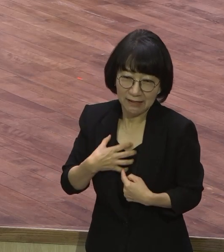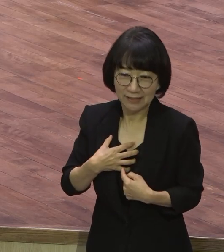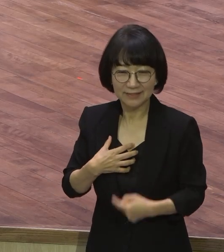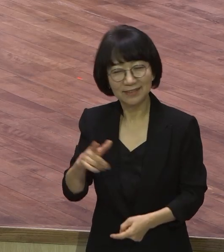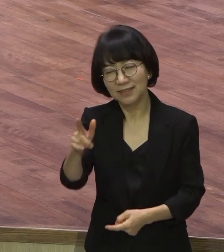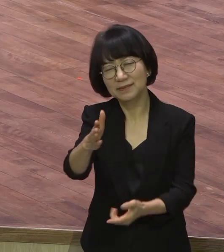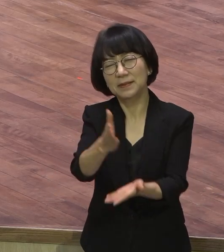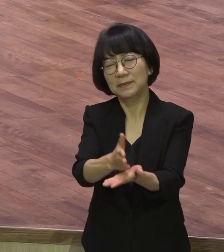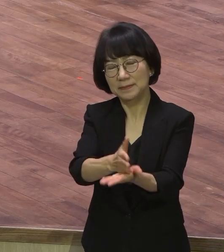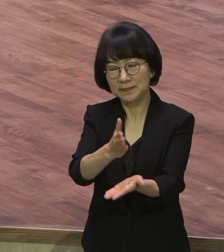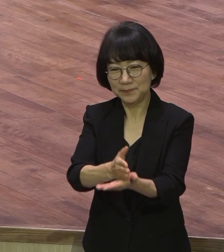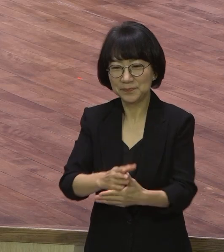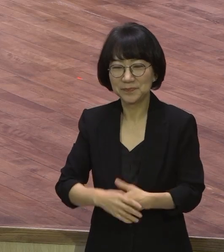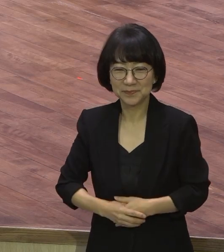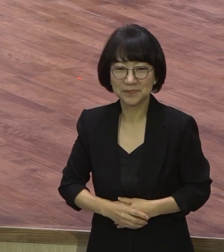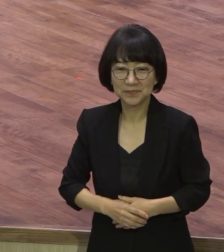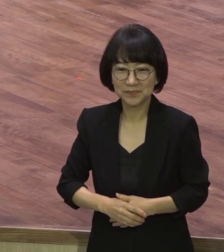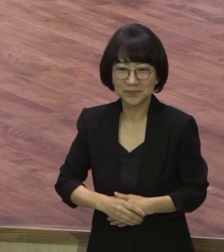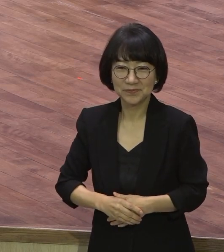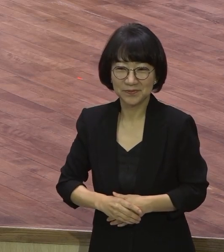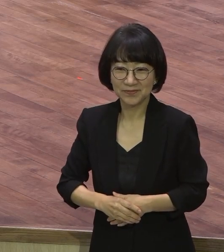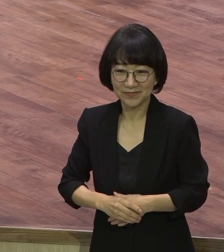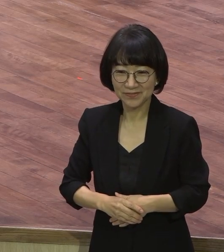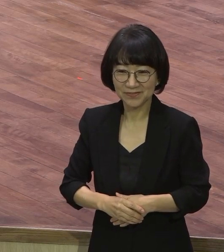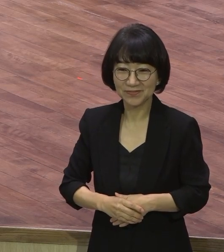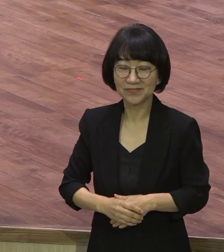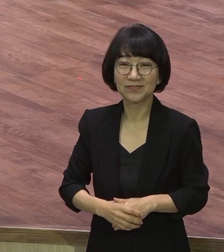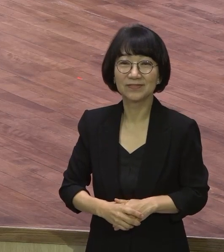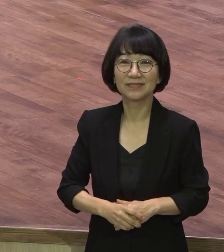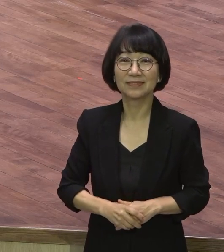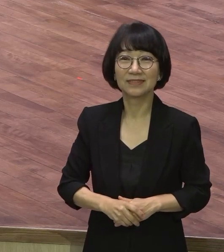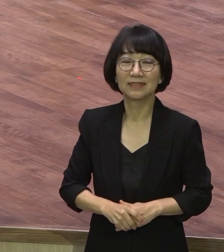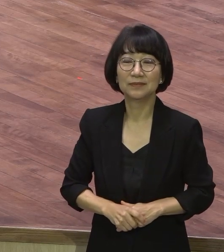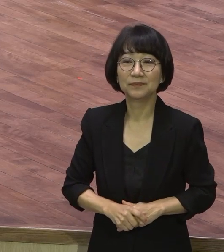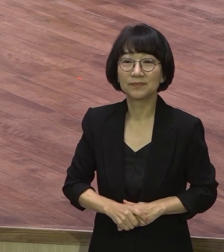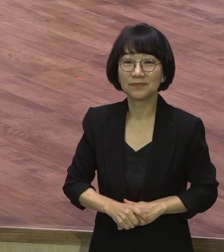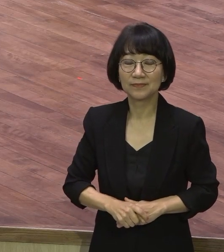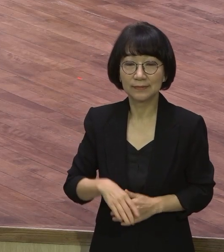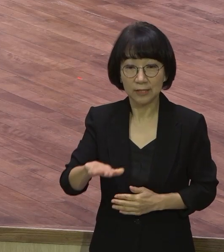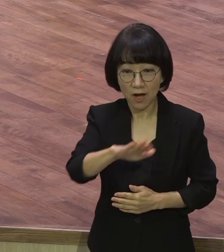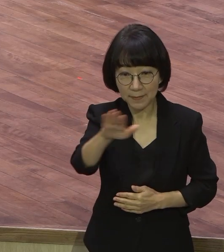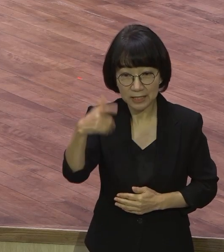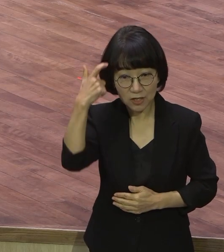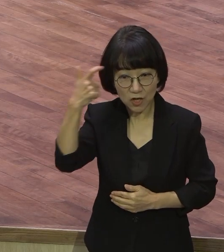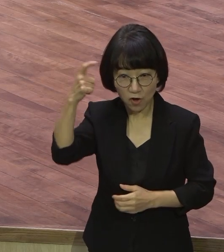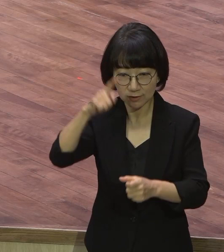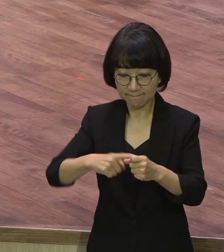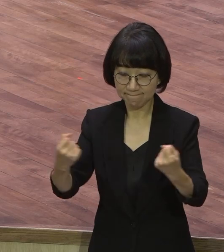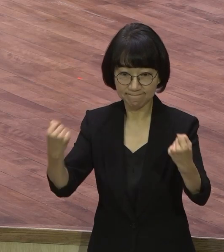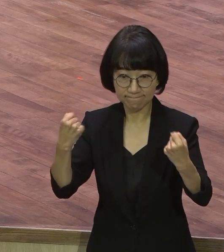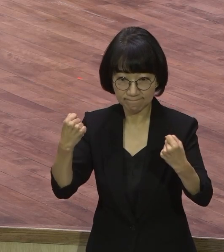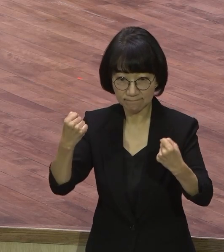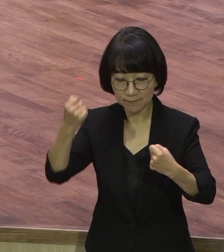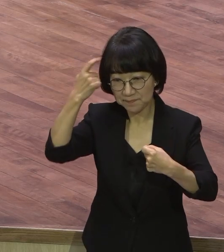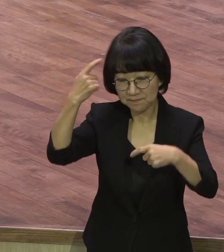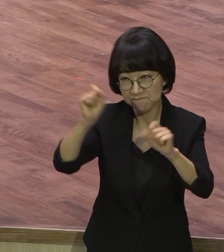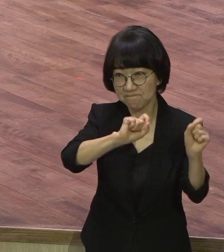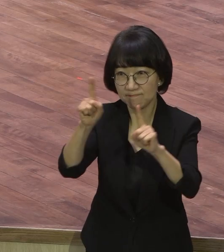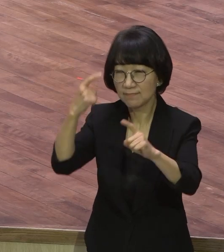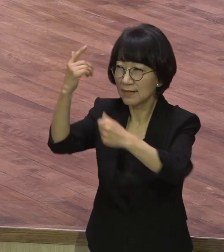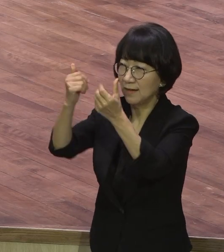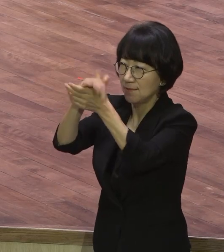절대 속지 마시기 바랍니다. 절대 속지 마세요. 여러분이 정말로 영주를 거듭났고 깨어서 하나님과